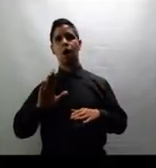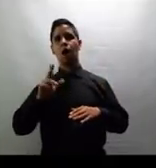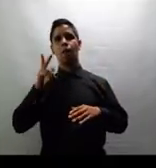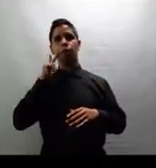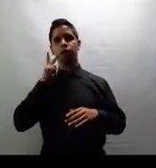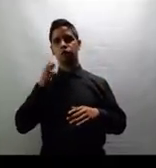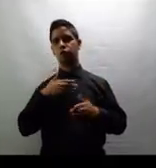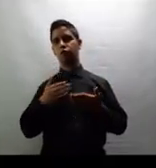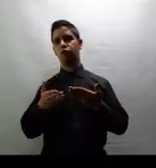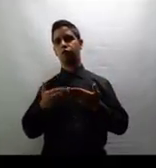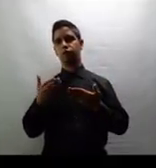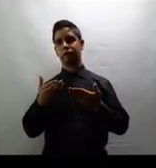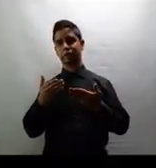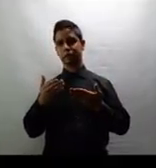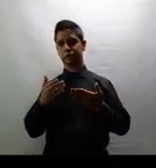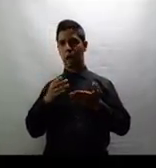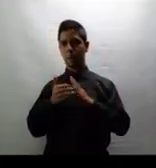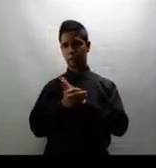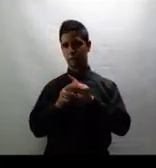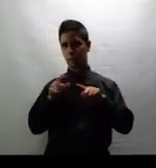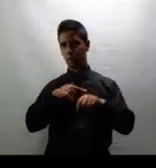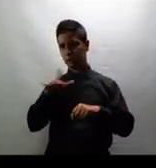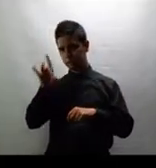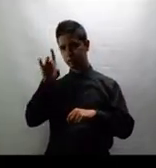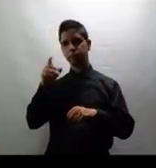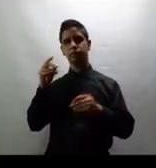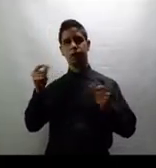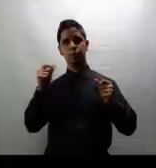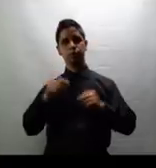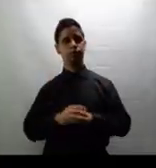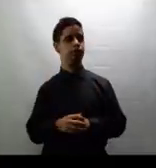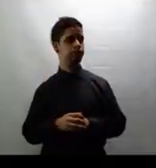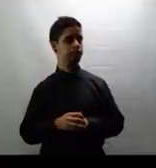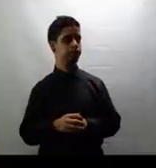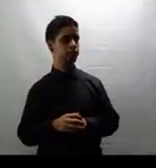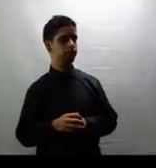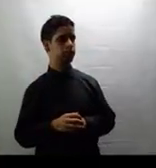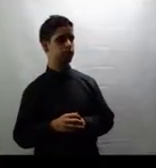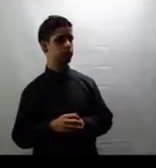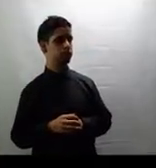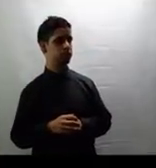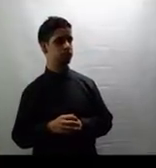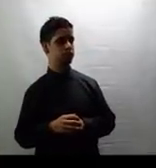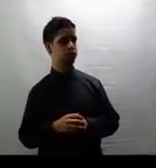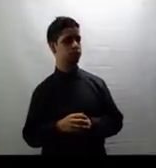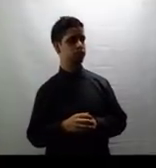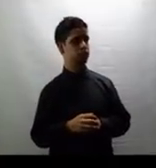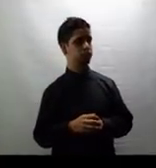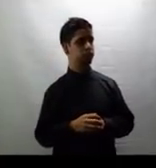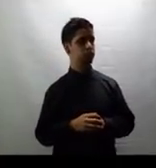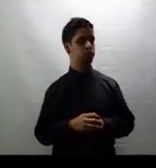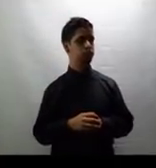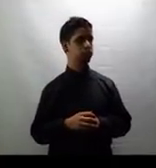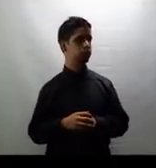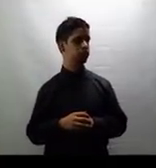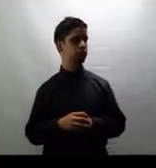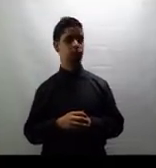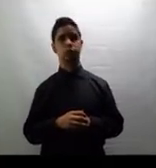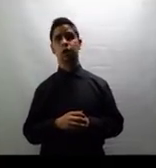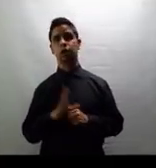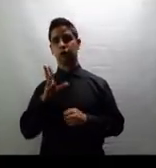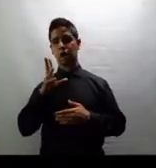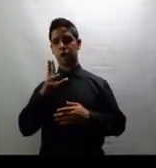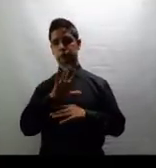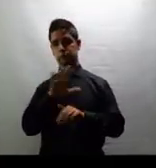tienes que detectar rápidamente y eso es lo que lo haga ideas son estas personas de bueno los estrategas que